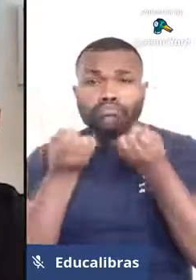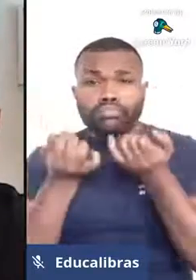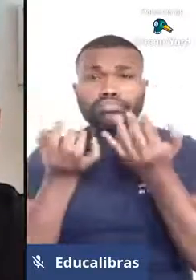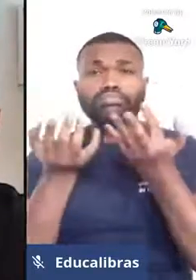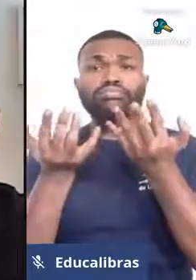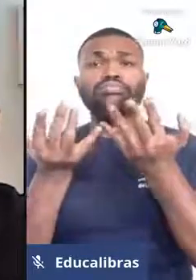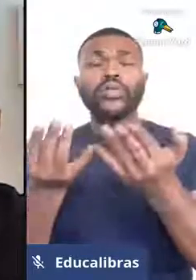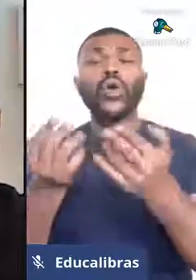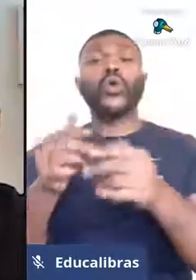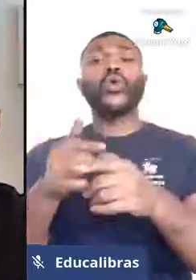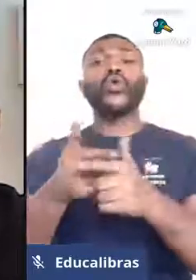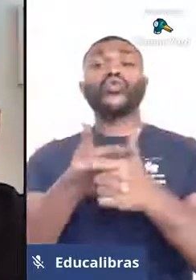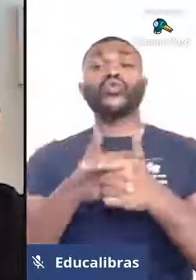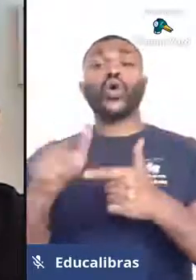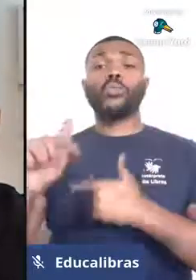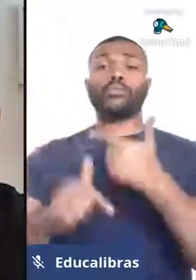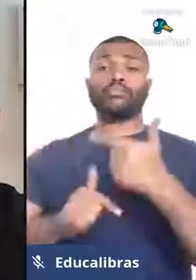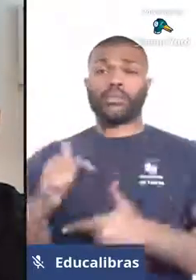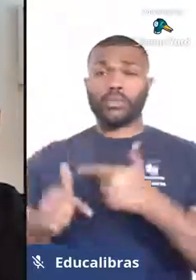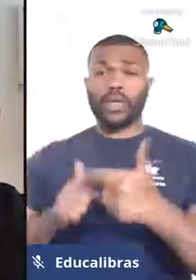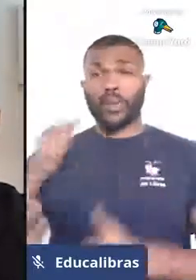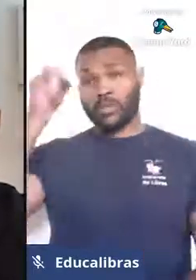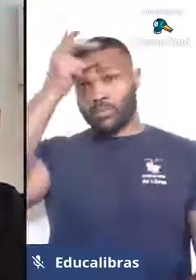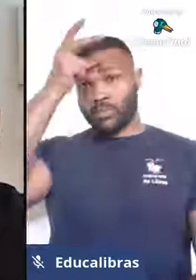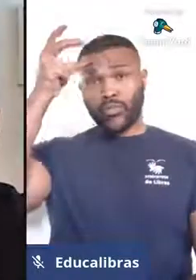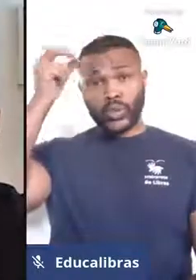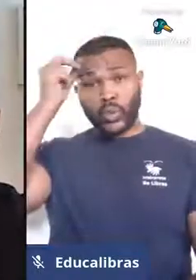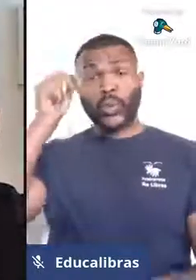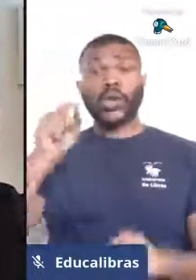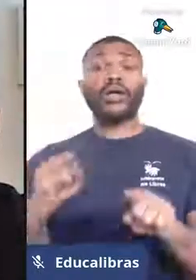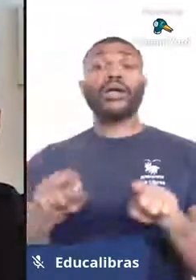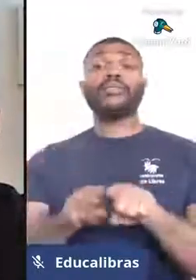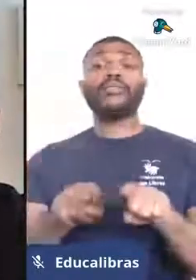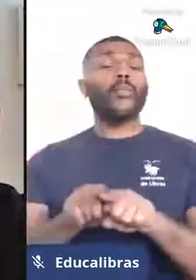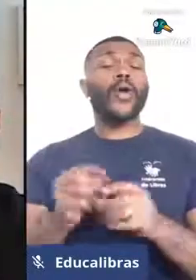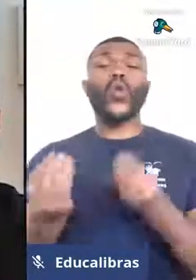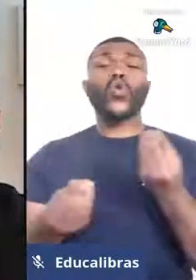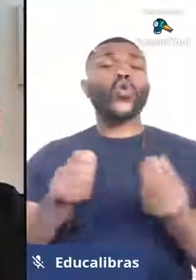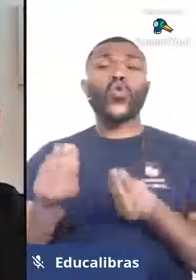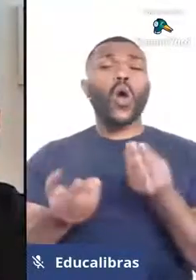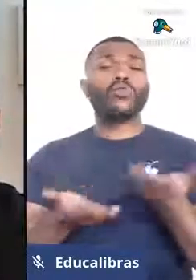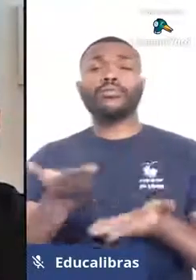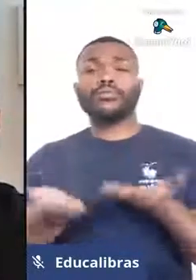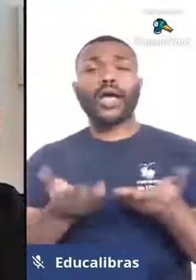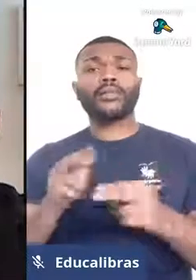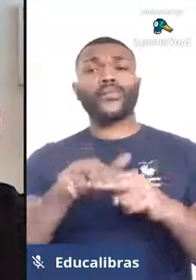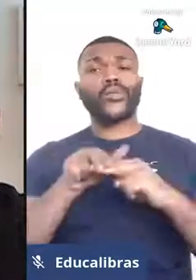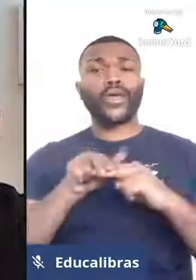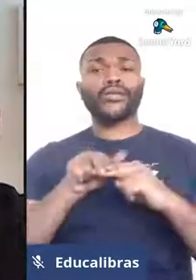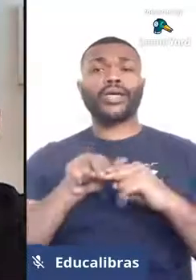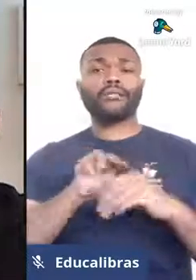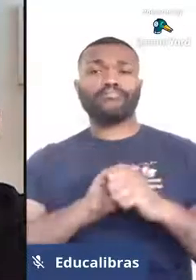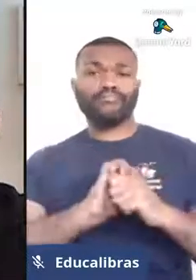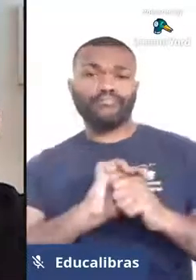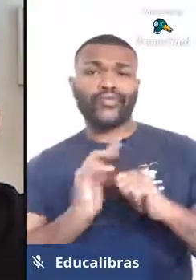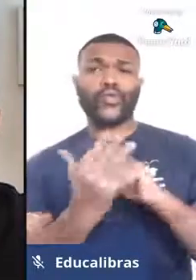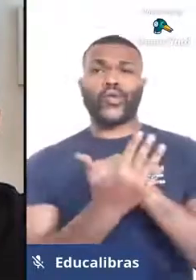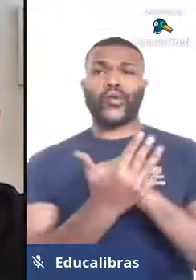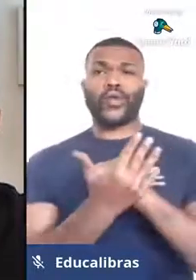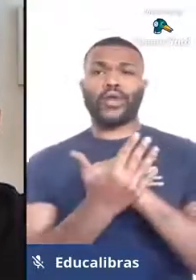pública municipal e a gestão desta crise que está acontecendo e nas várias frentes aí,